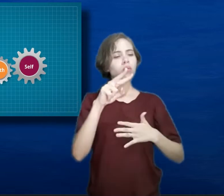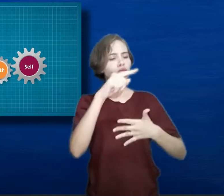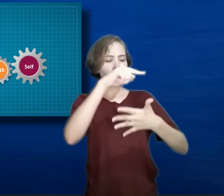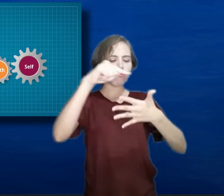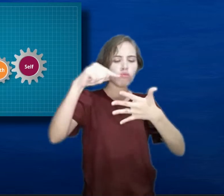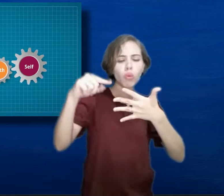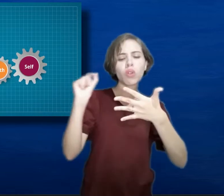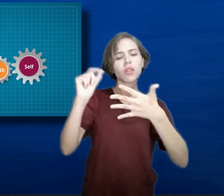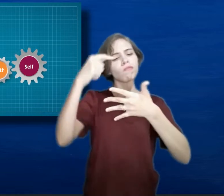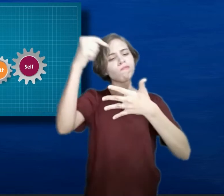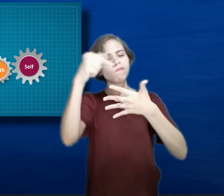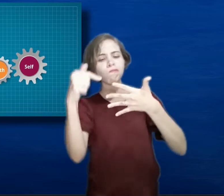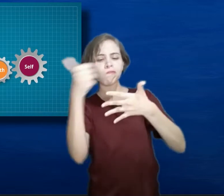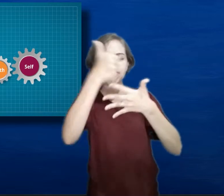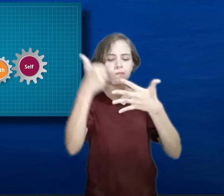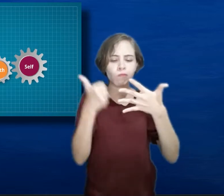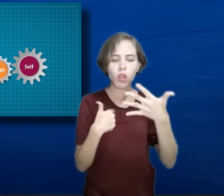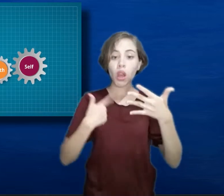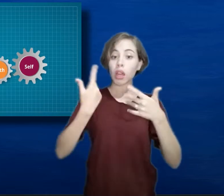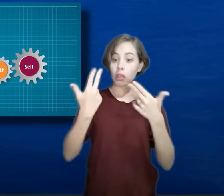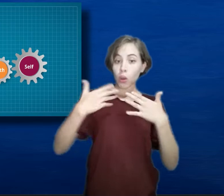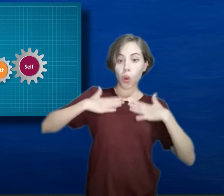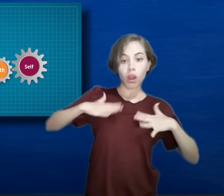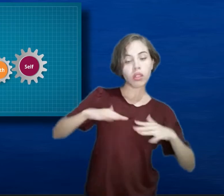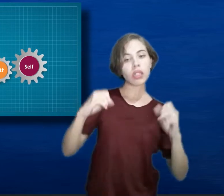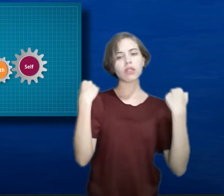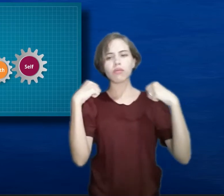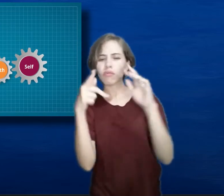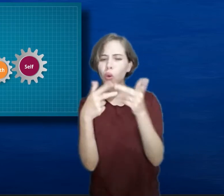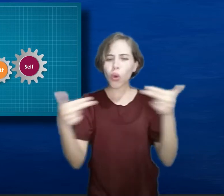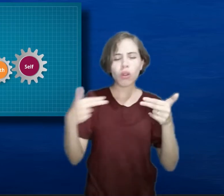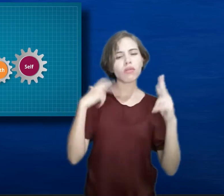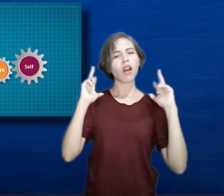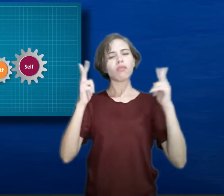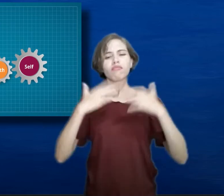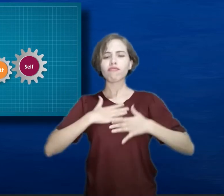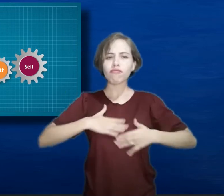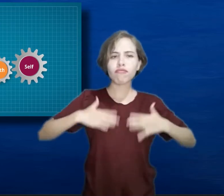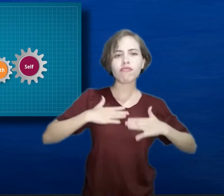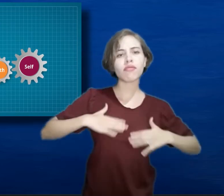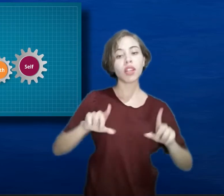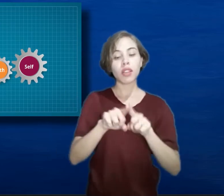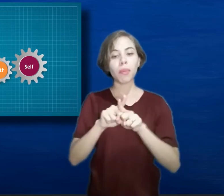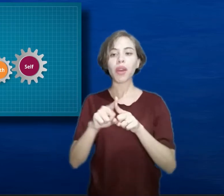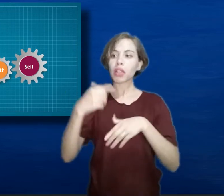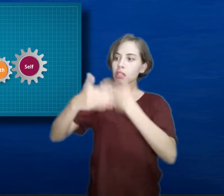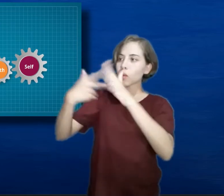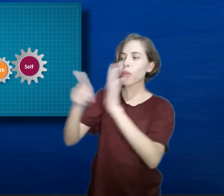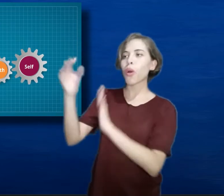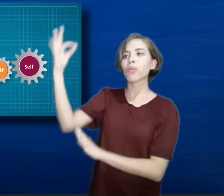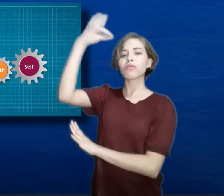que desaceleremos, às vezes, para recarregar e dar uma olhada em nossas próprias necessidades pessoais, como